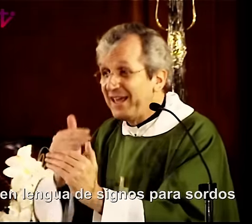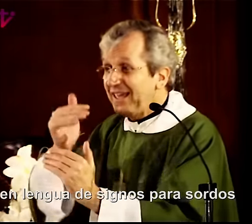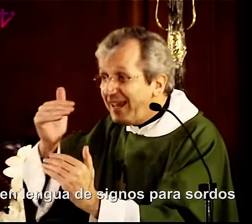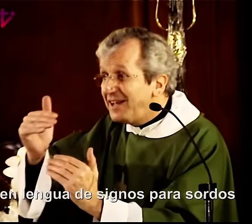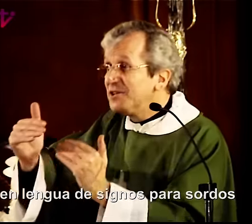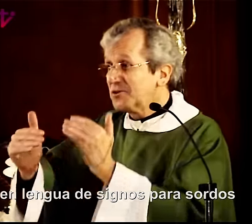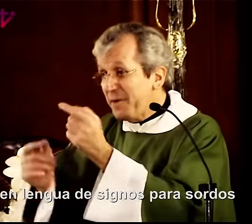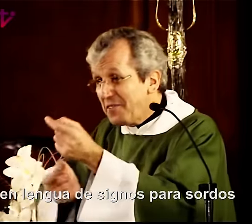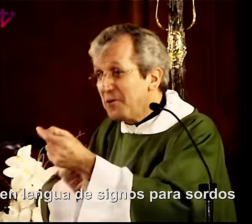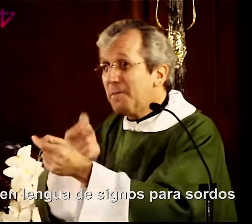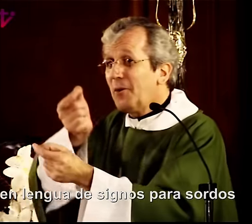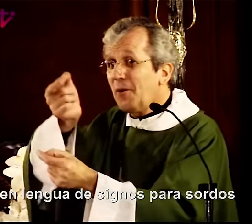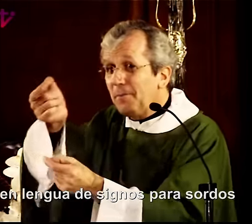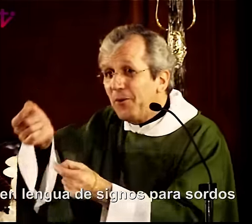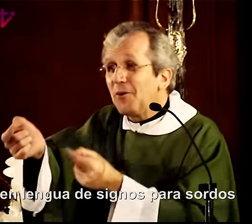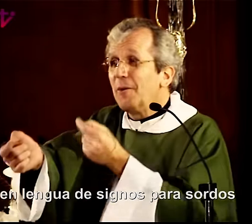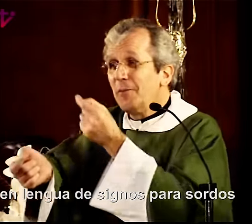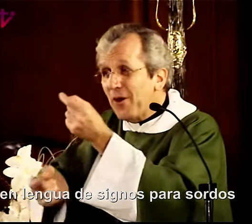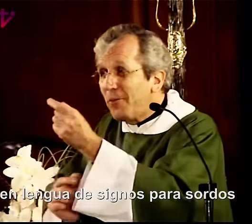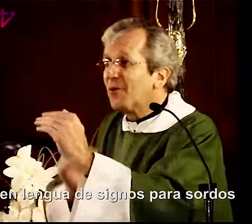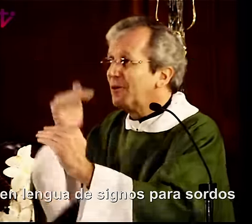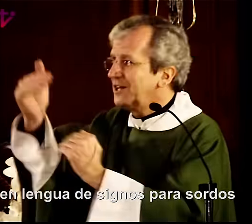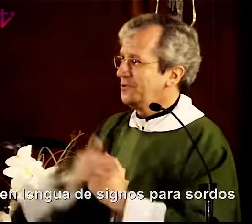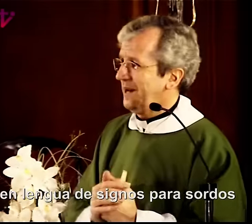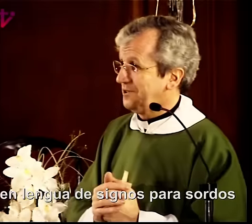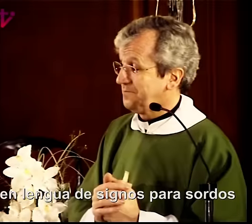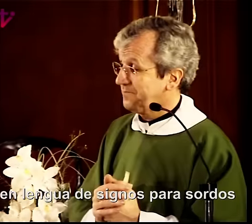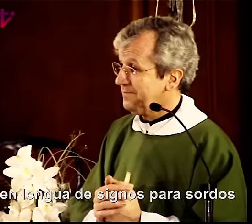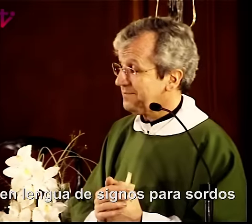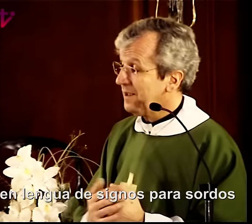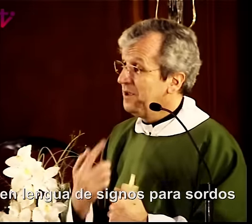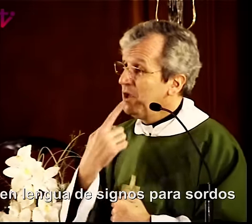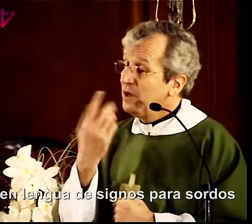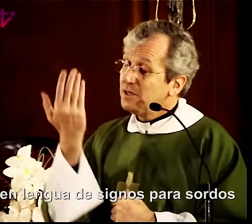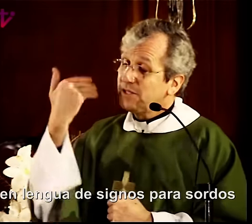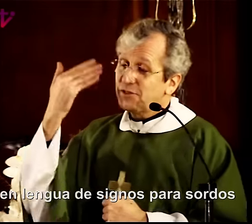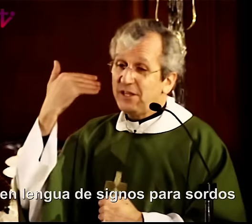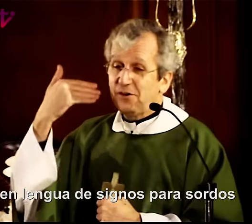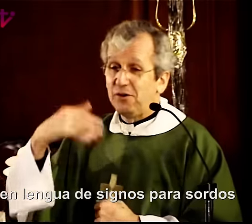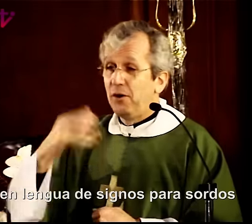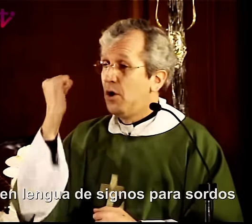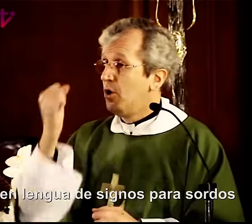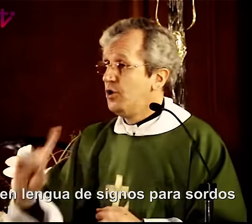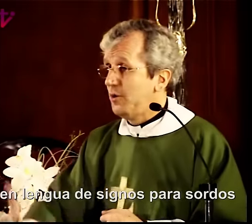ir superando, poco a poco ir superando. Se os dijo, no